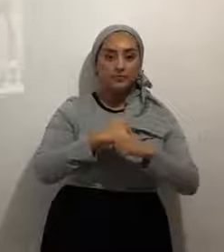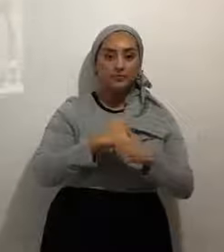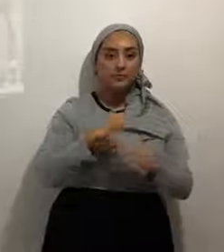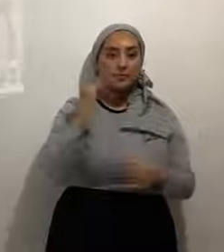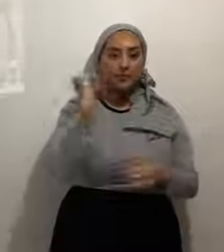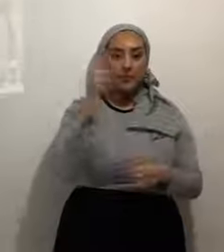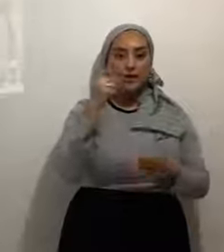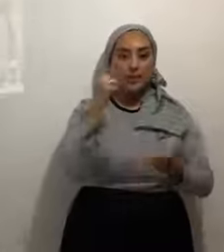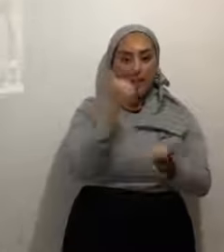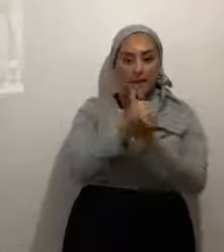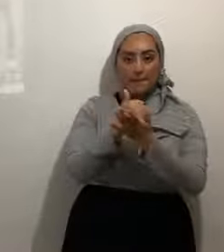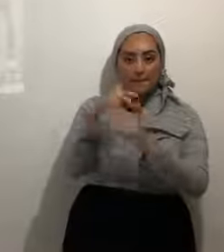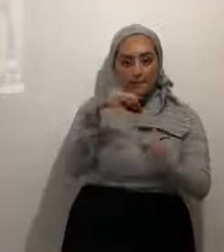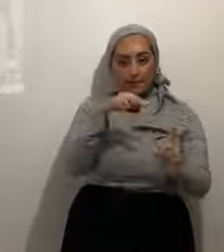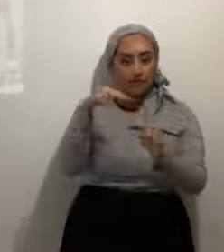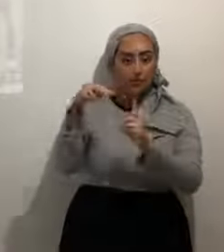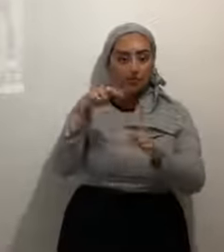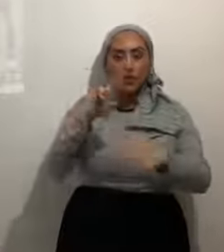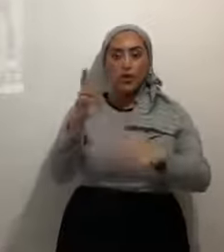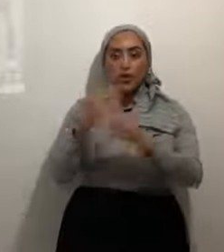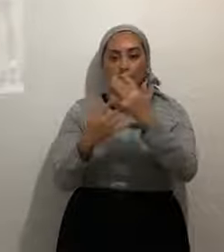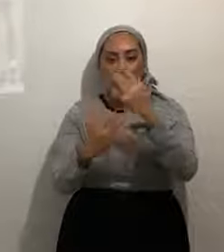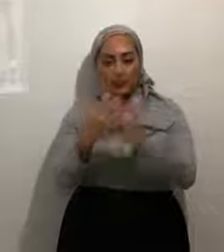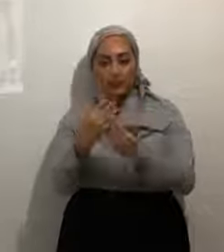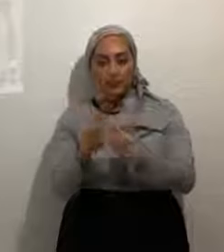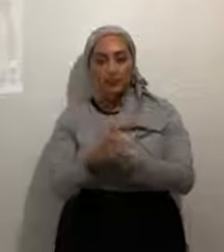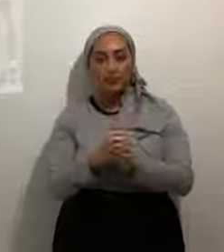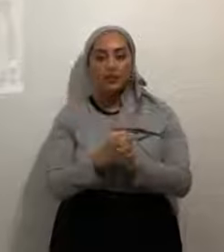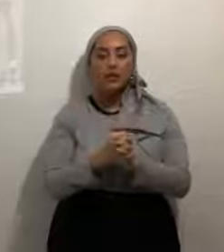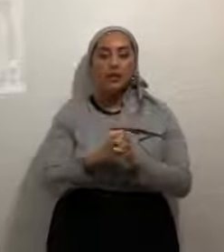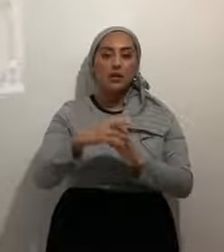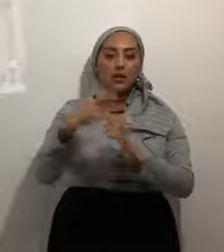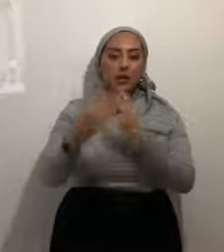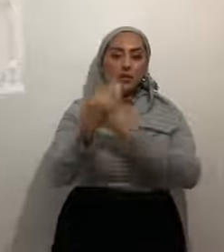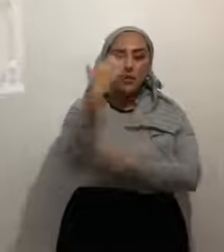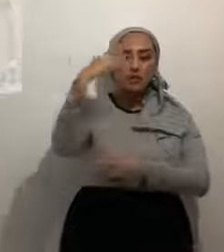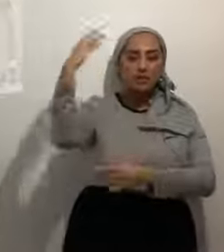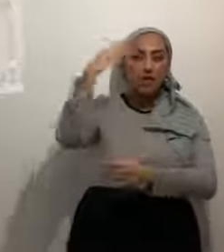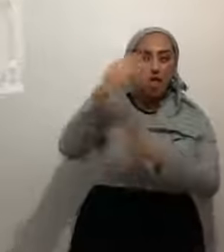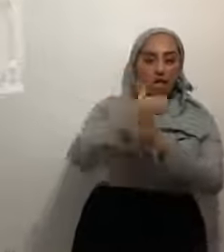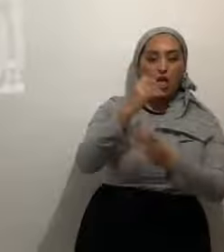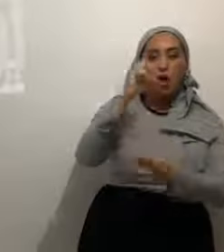Yahweh es tu sombra, tu mano derecha. El sol no te fatigará de día ni la luna de noche.